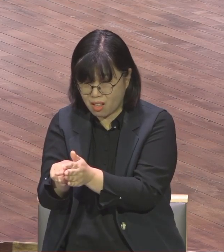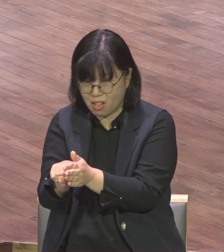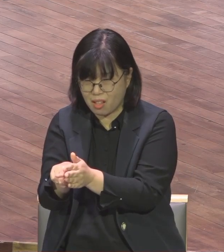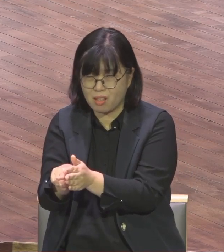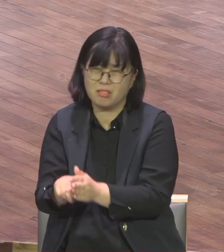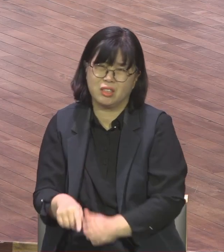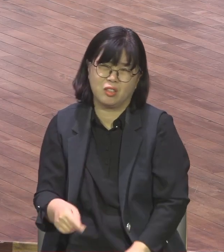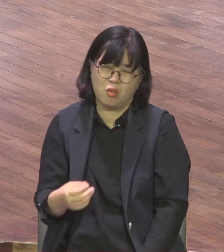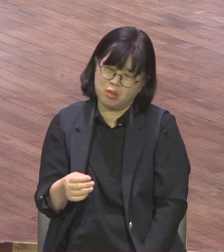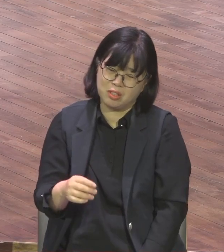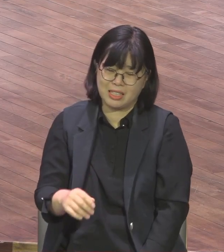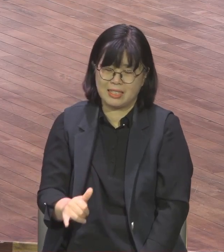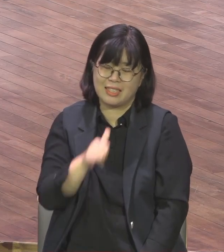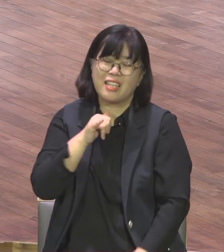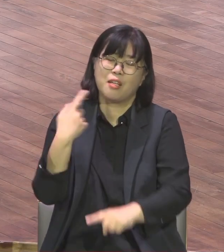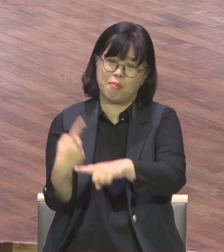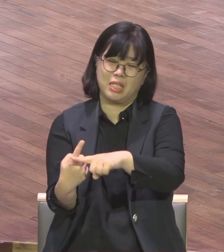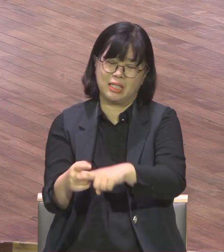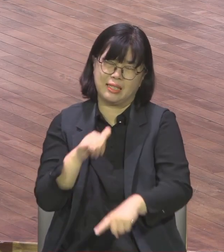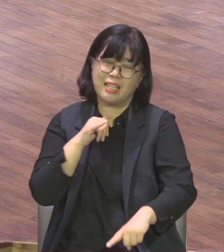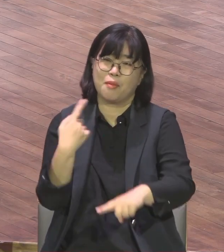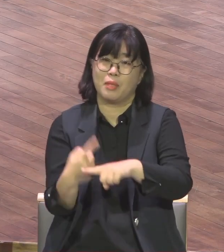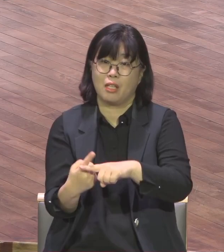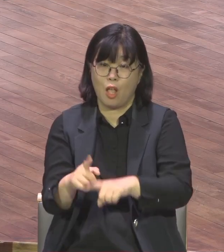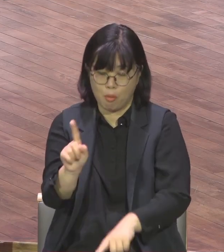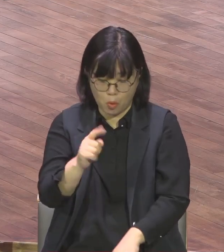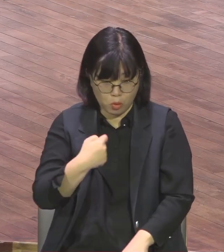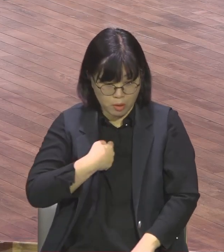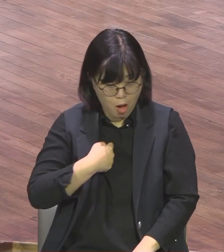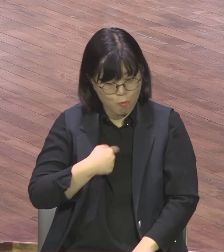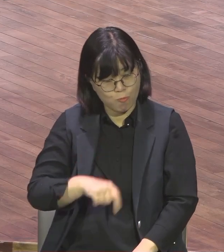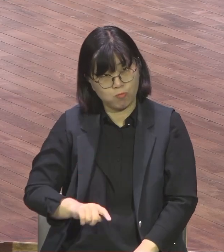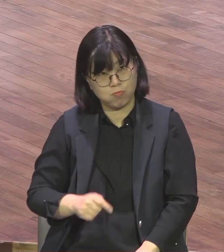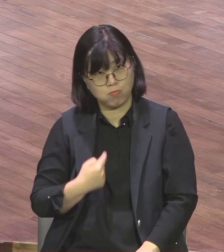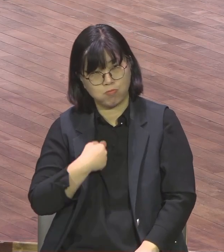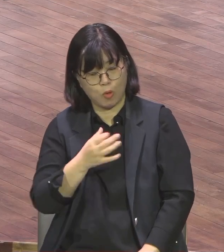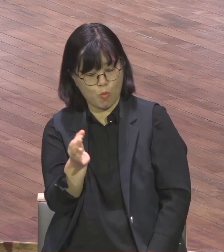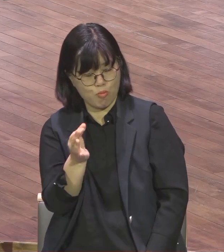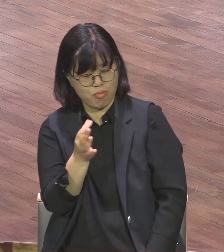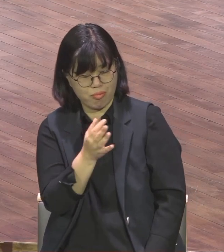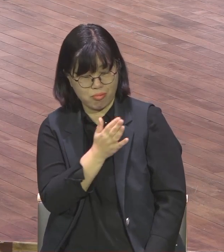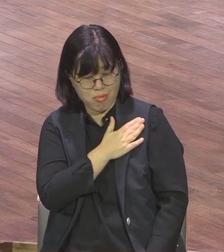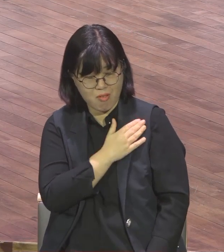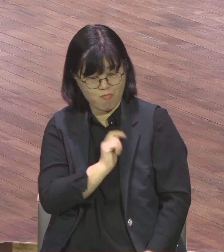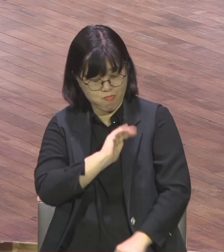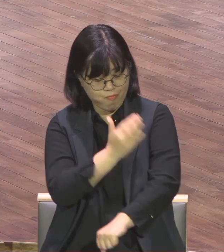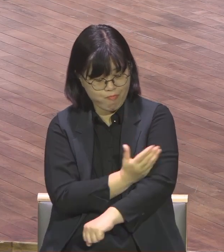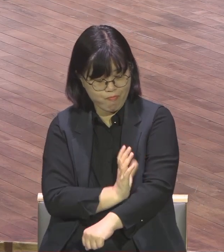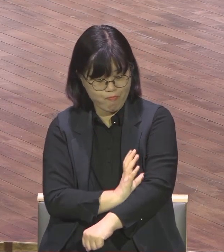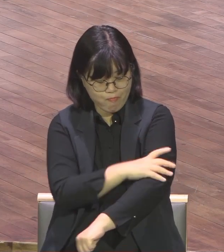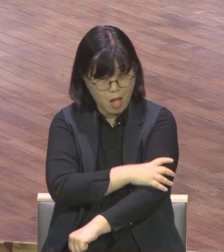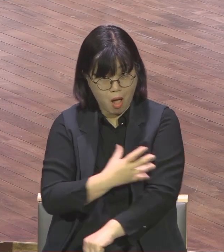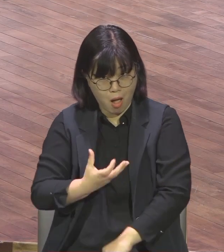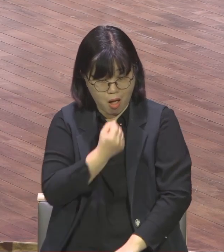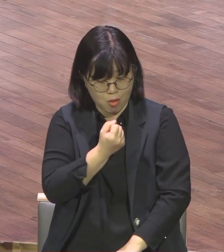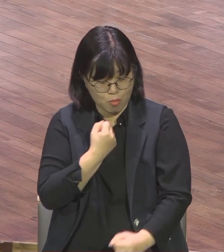자신의 모든 이 사회적 특권 싹 다 포기해야 됐어요. 다